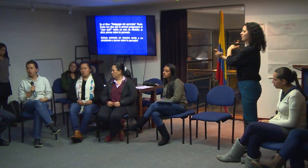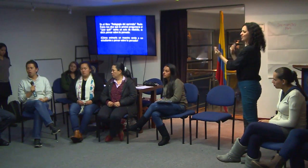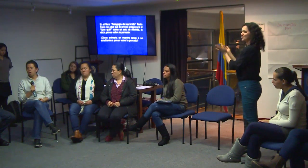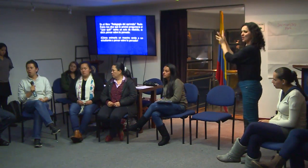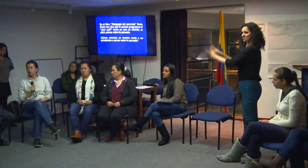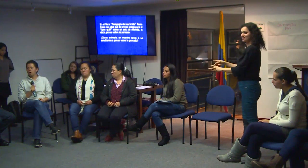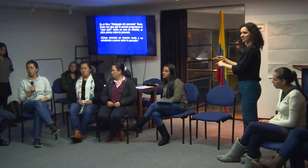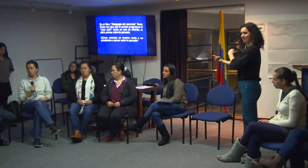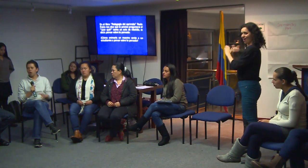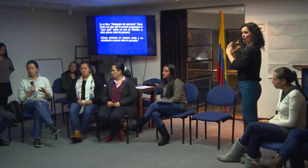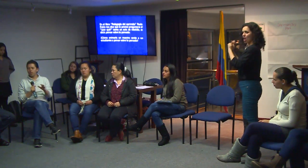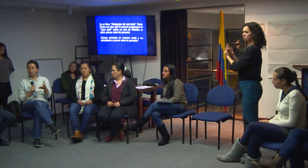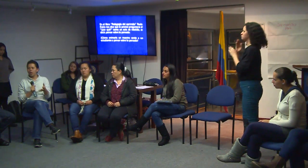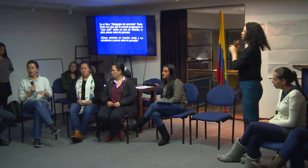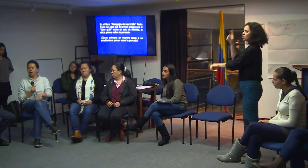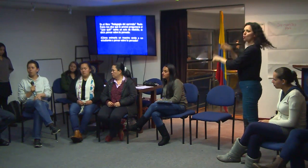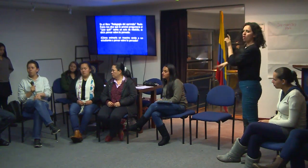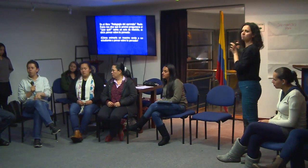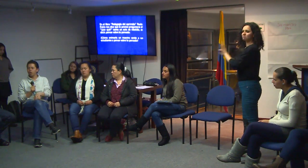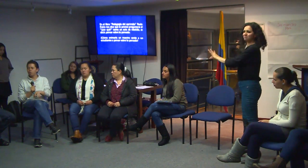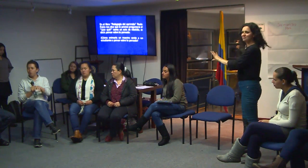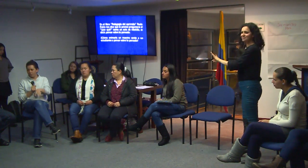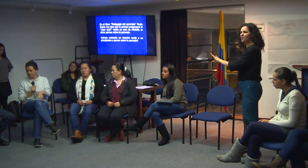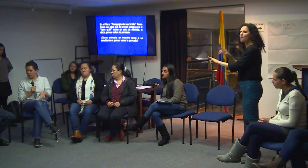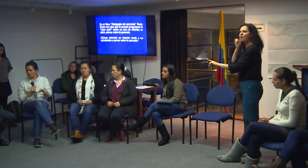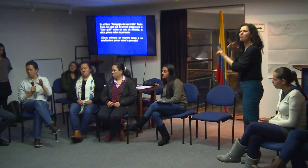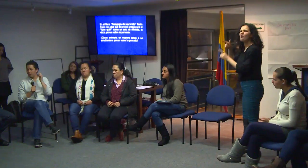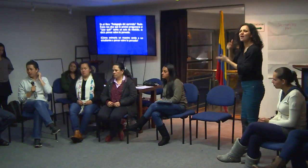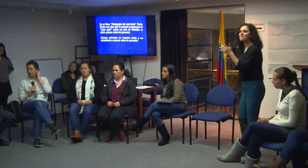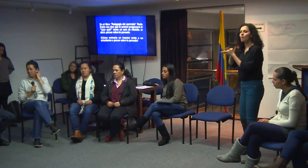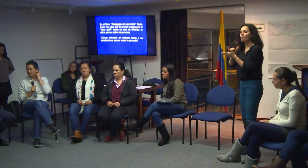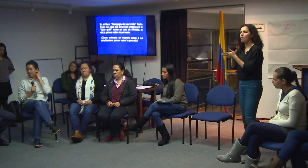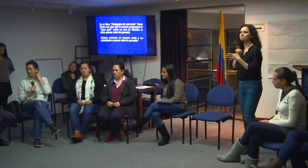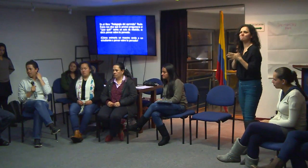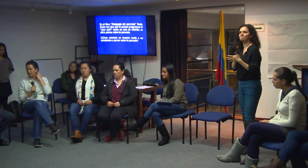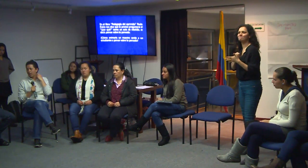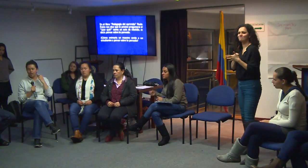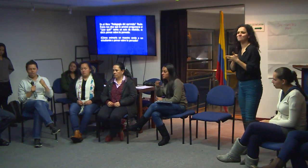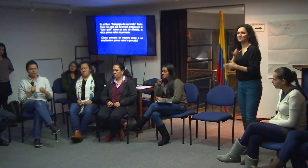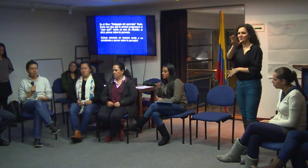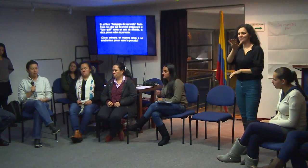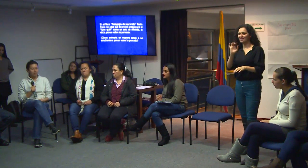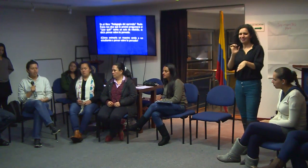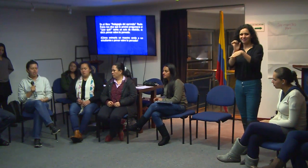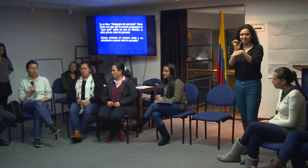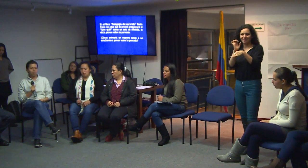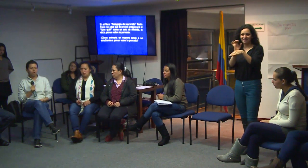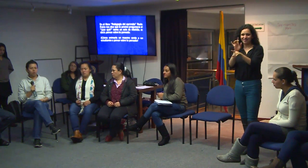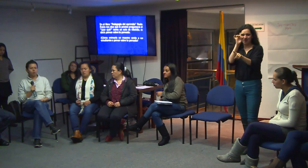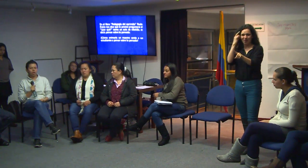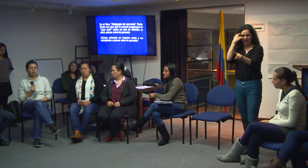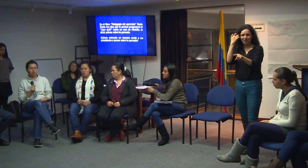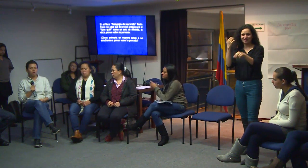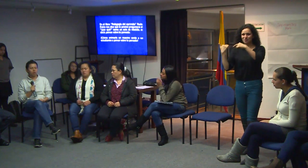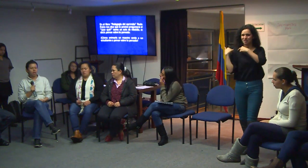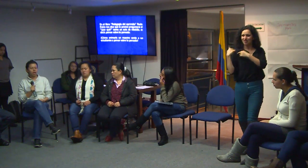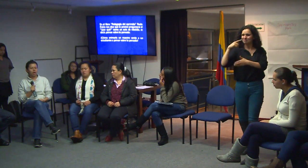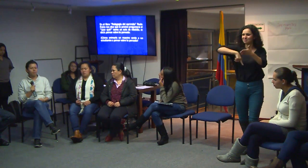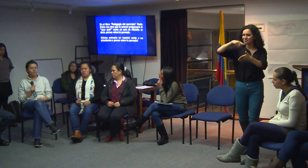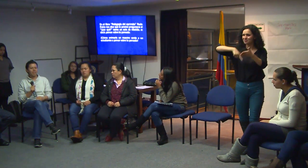estudiantado con el objetivo de generar un proceso de presión para que realmente las entidades que hacían el proceso de